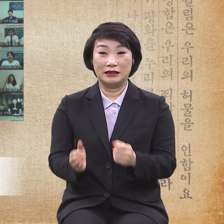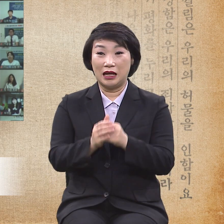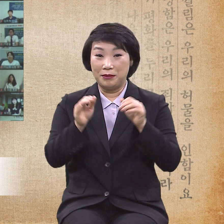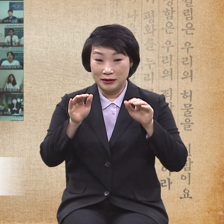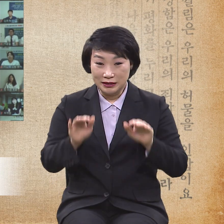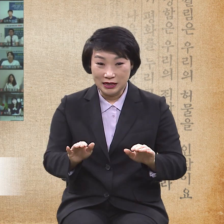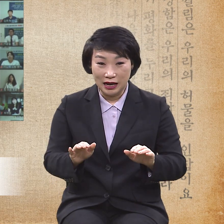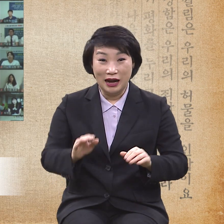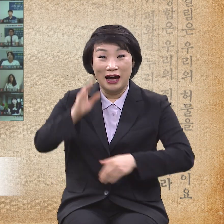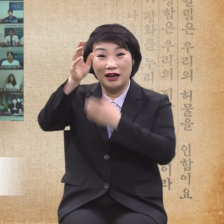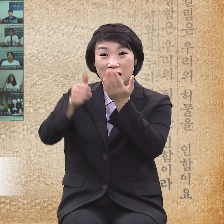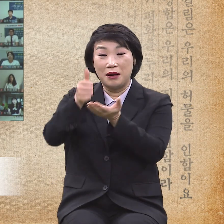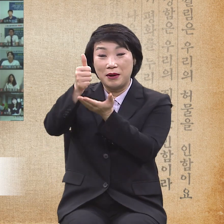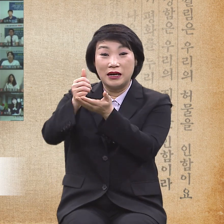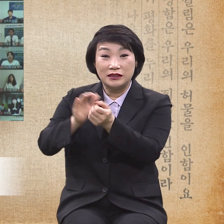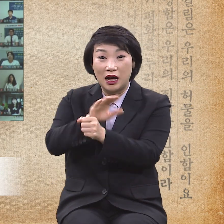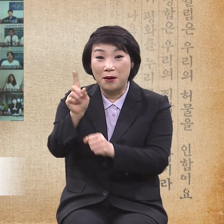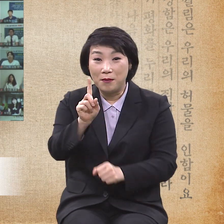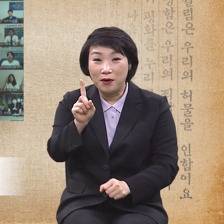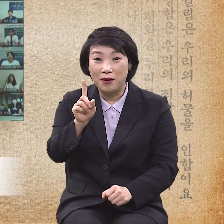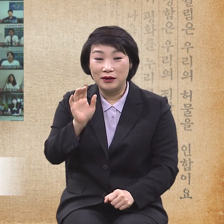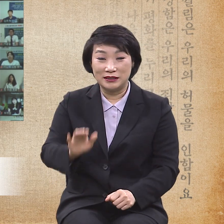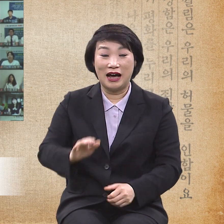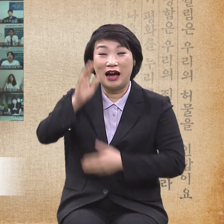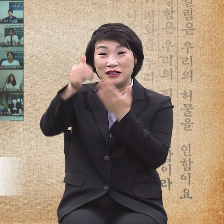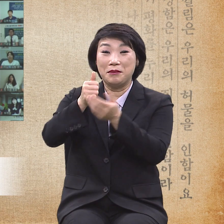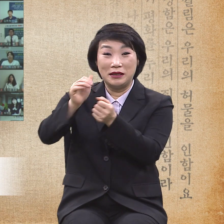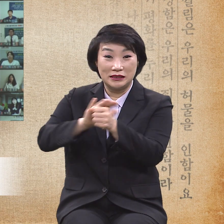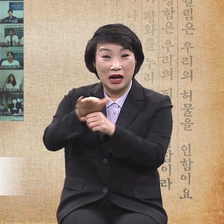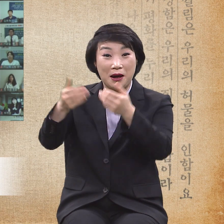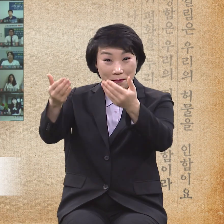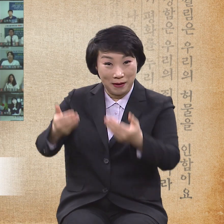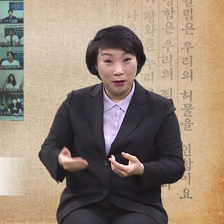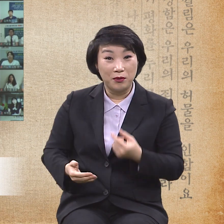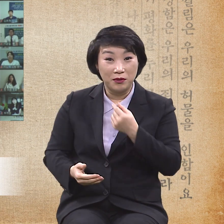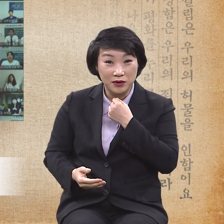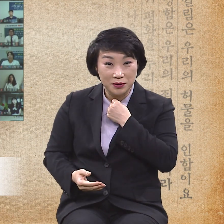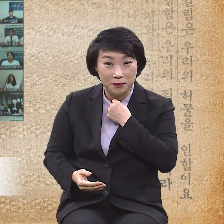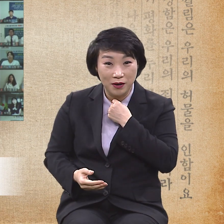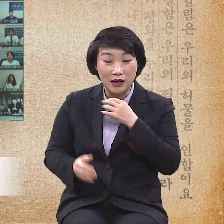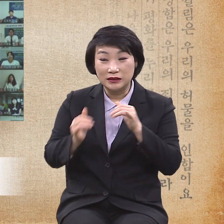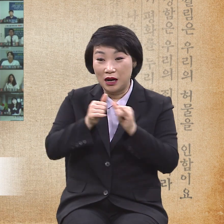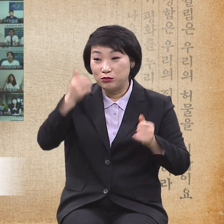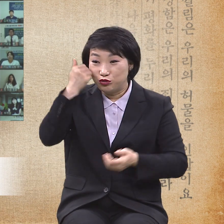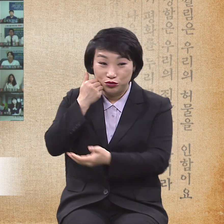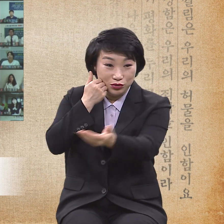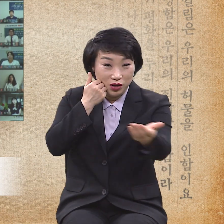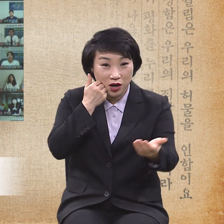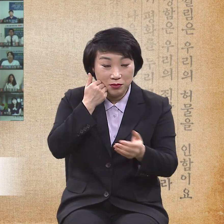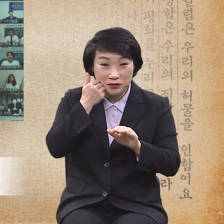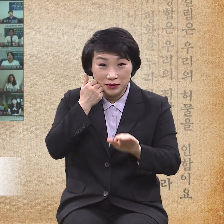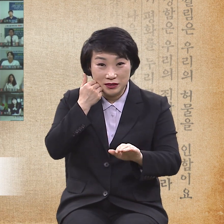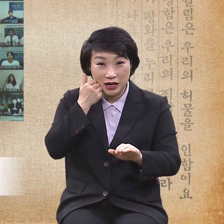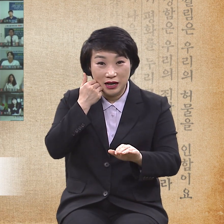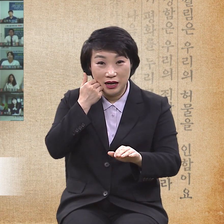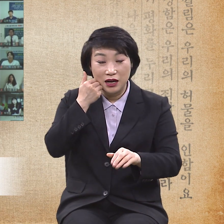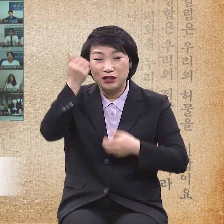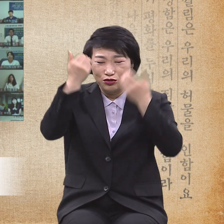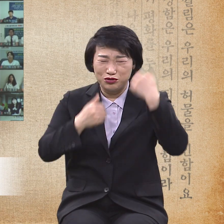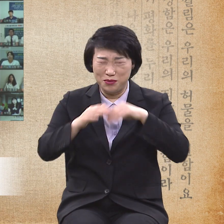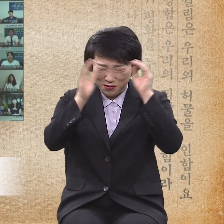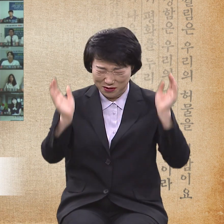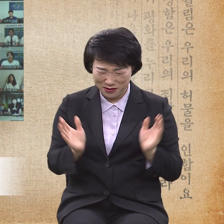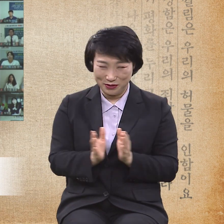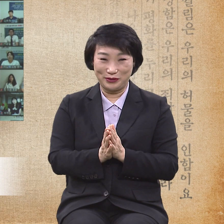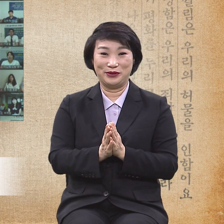그러므로 하나님의 사랑은 하나님의 사랑을 받으려 하는 자들에게